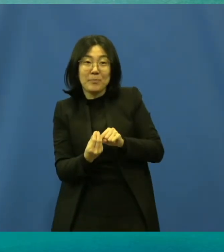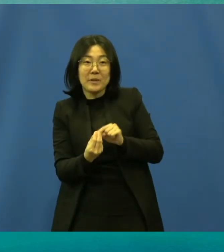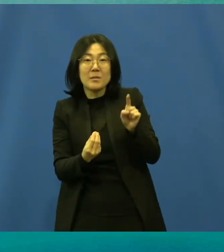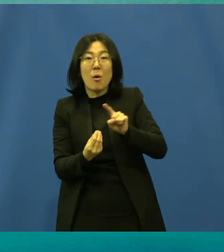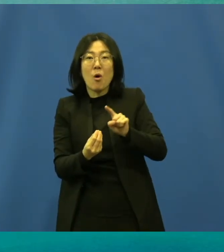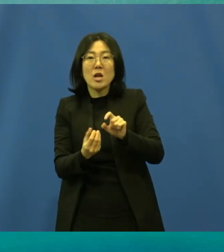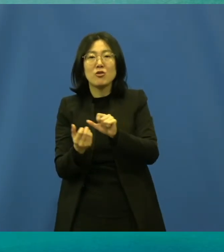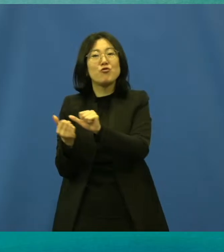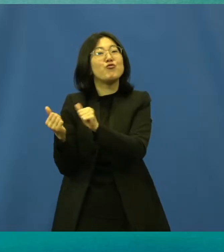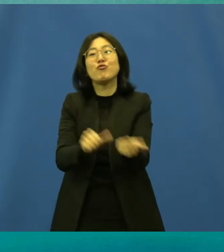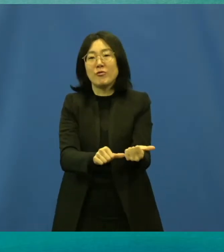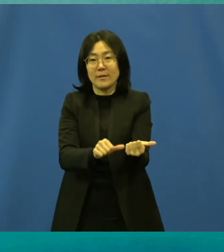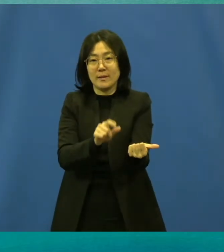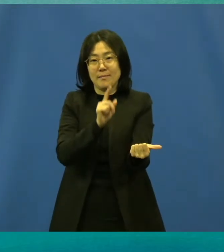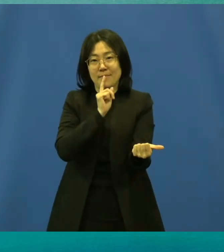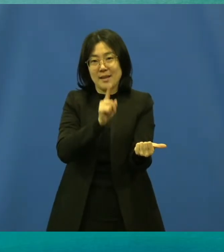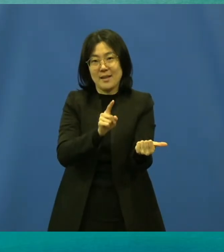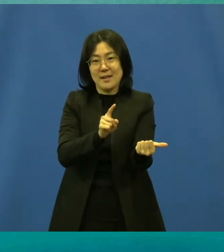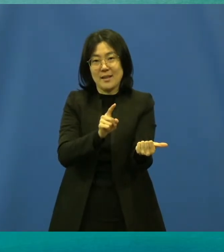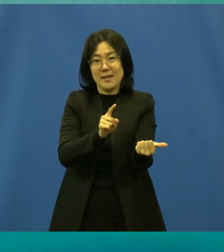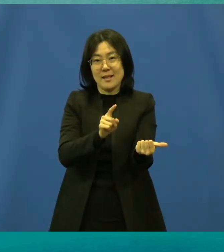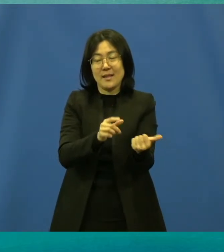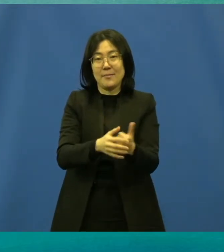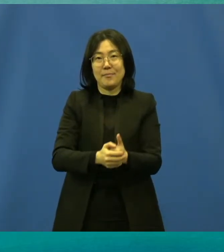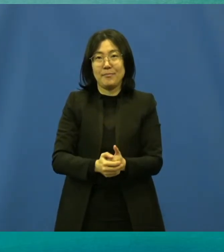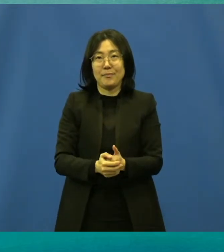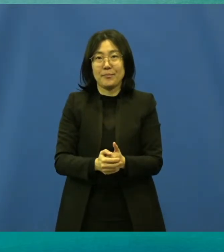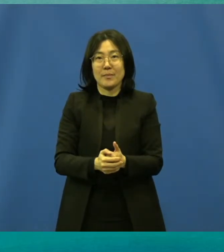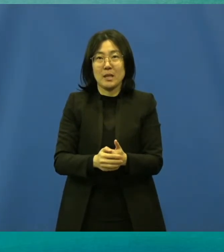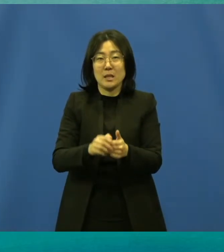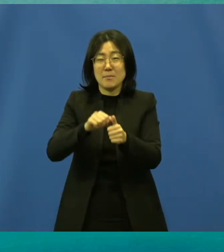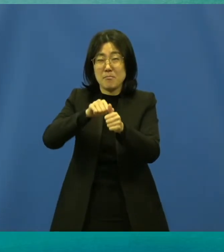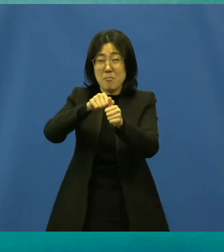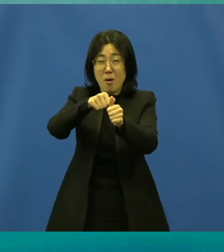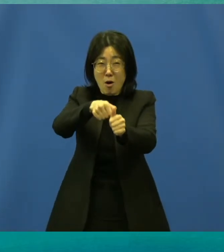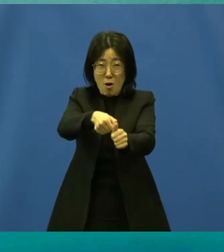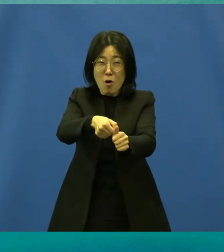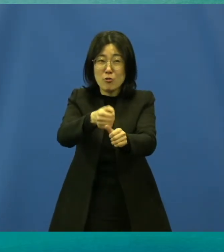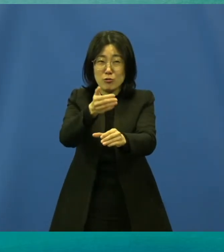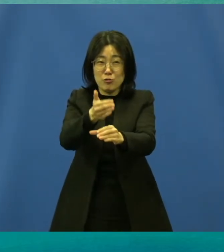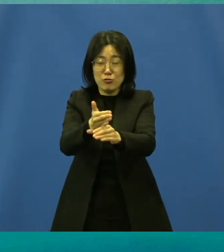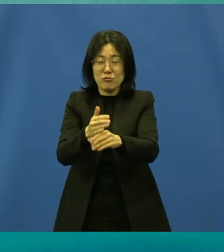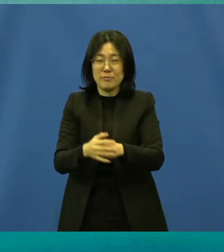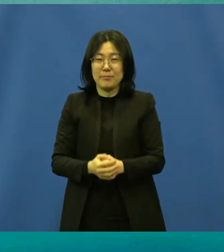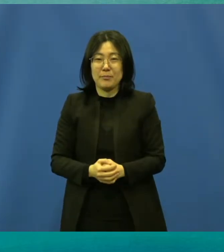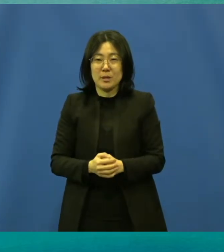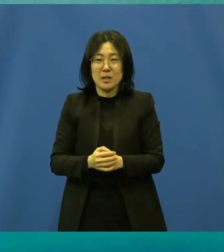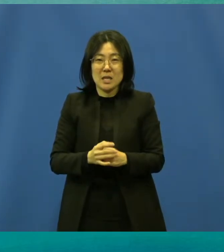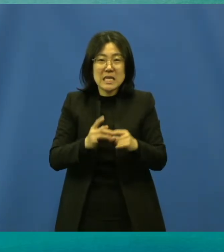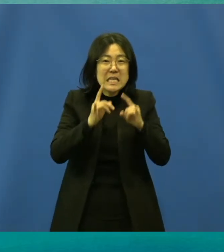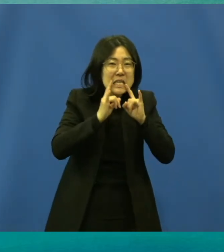죽음을 의미하죠. 그는 형벌을 받습니다. 지옥 같은 경험.